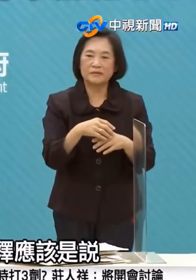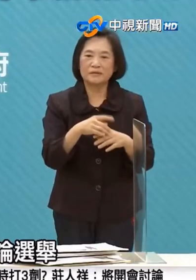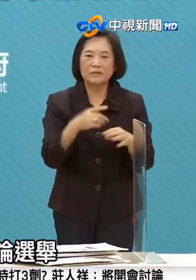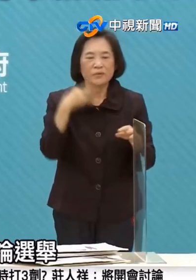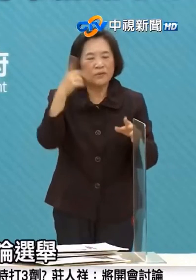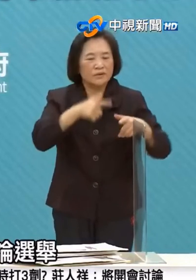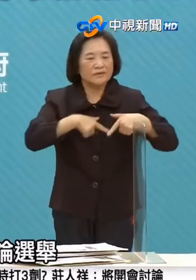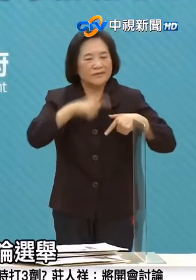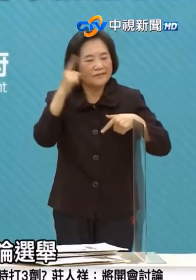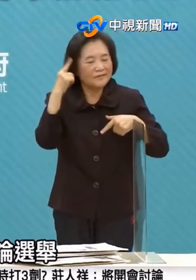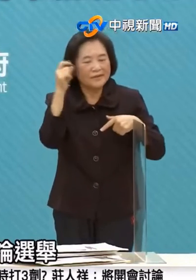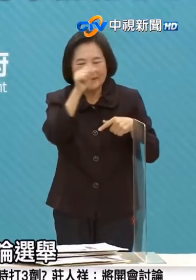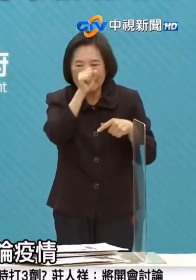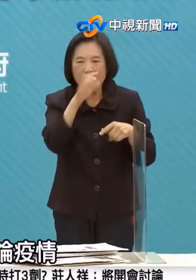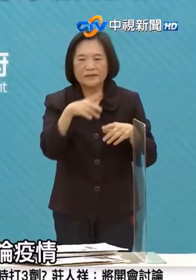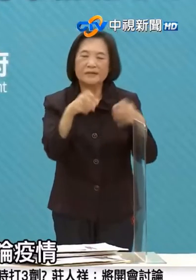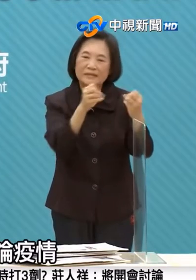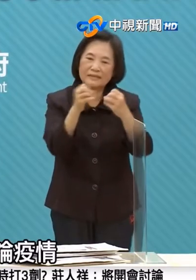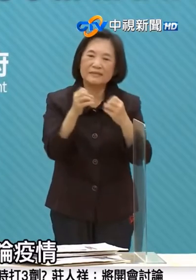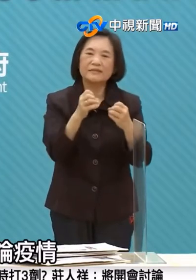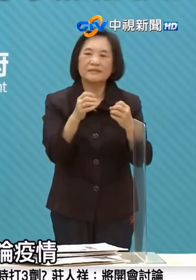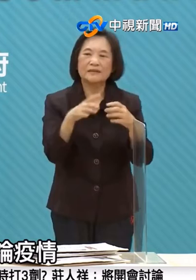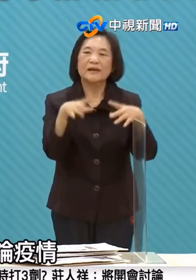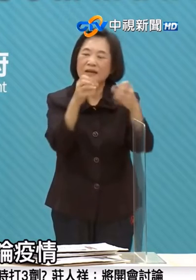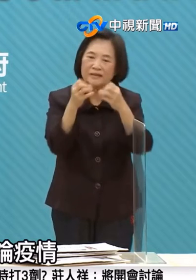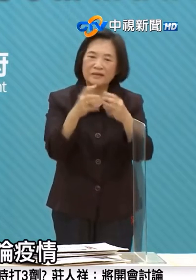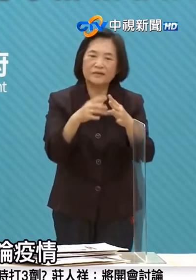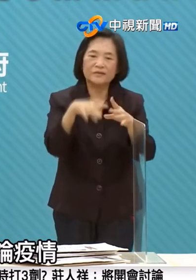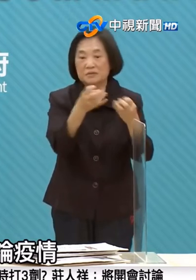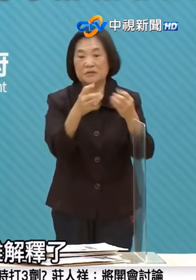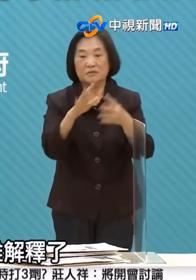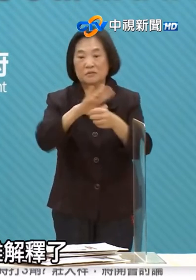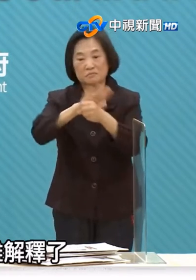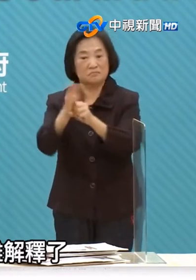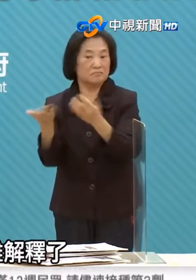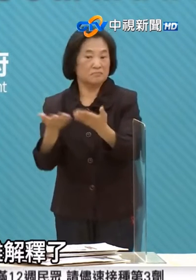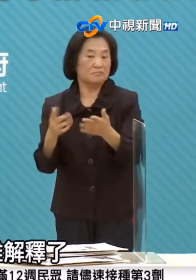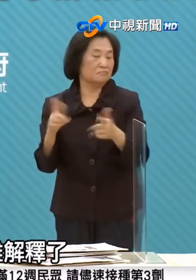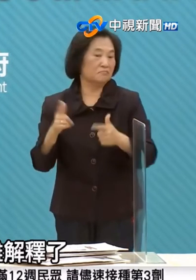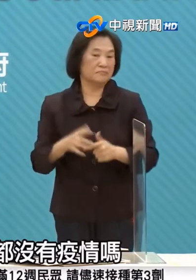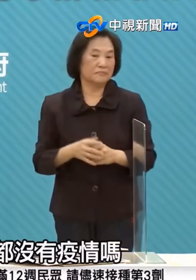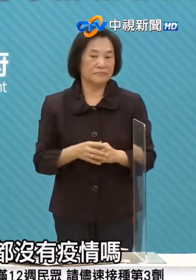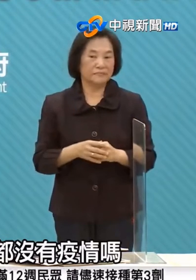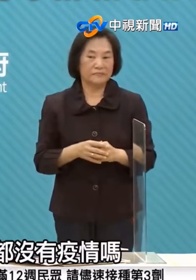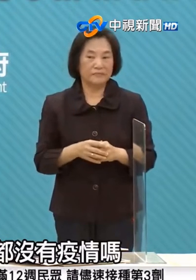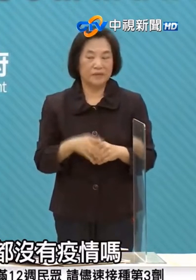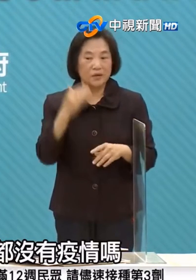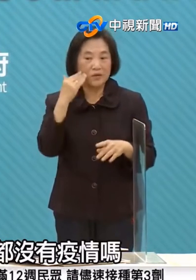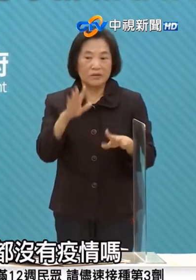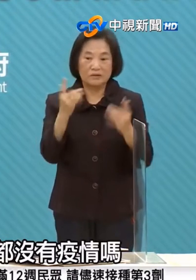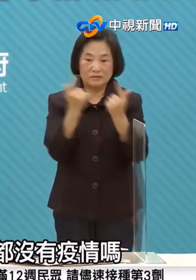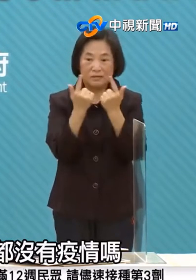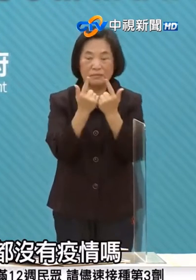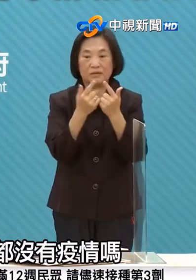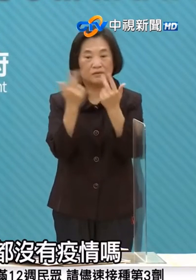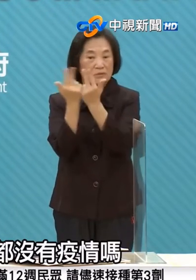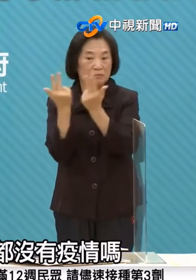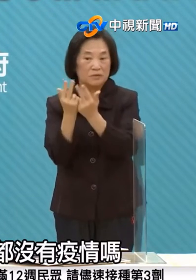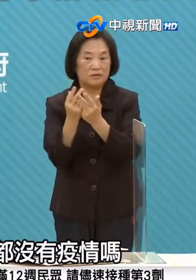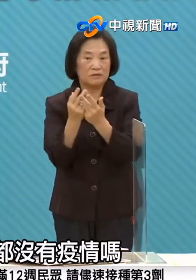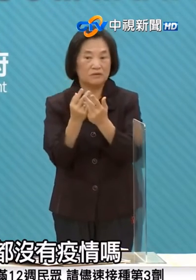说，他们在讨论选举，不是讨论疫情。因为如果是讨论疫情，那这个就很难解释了。难道台北跟双北